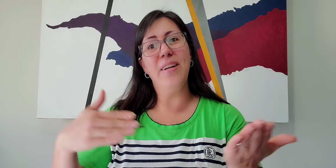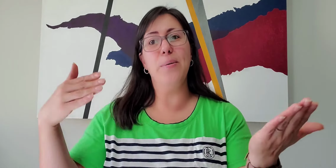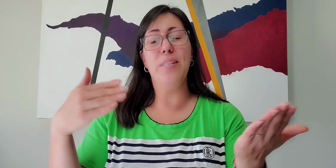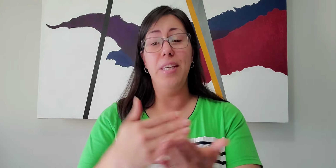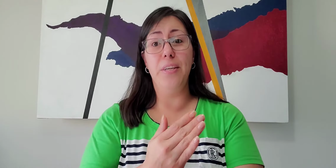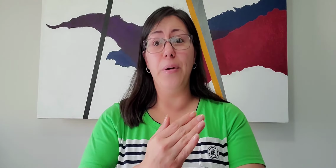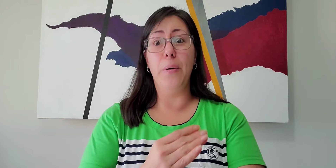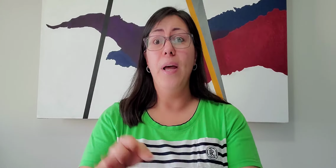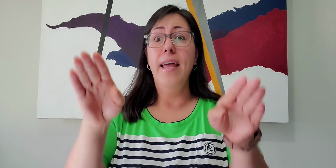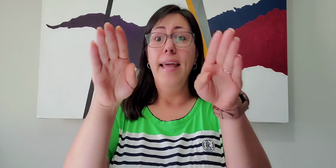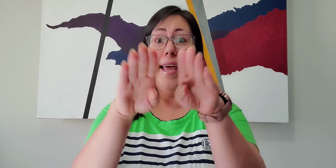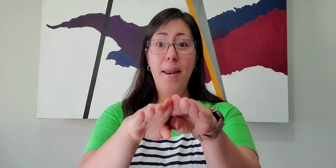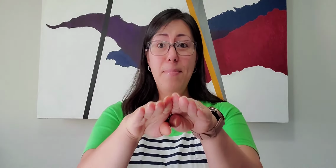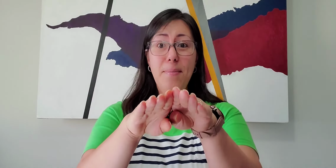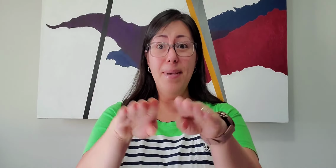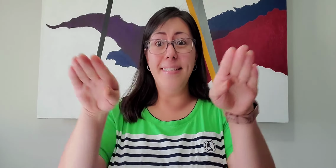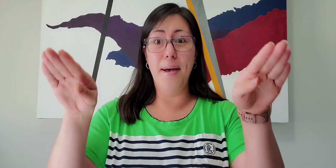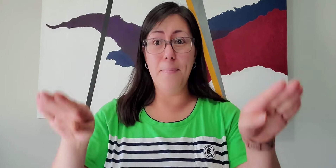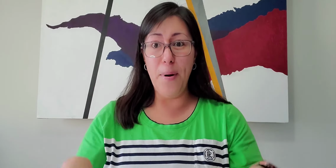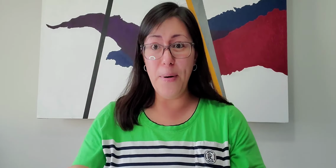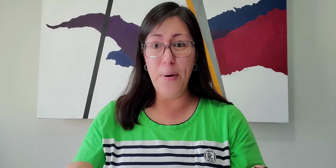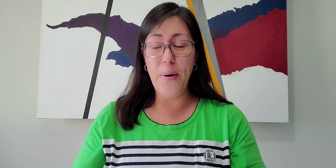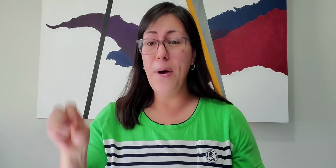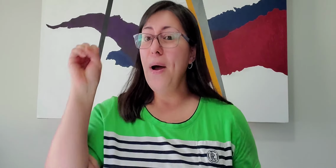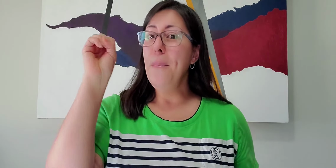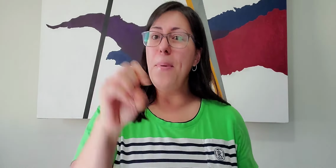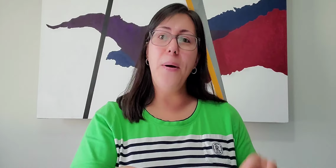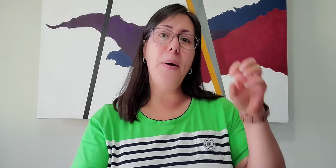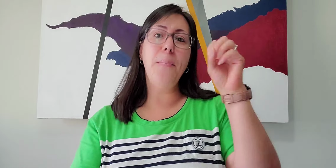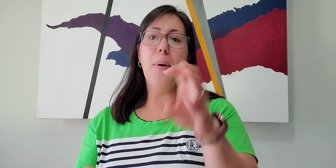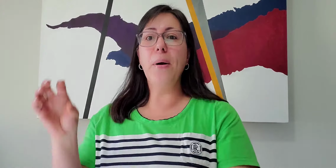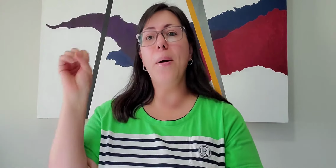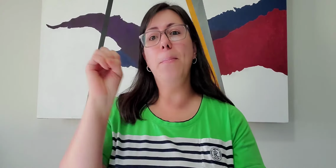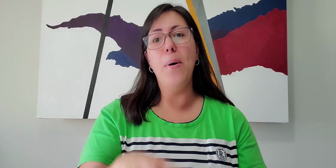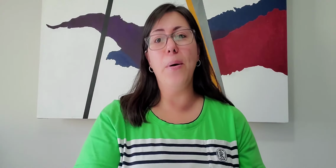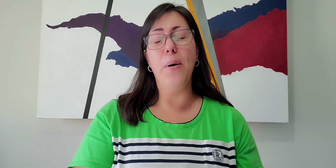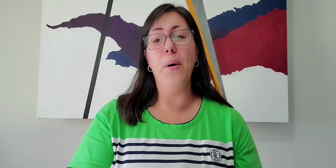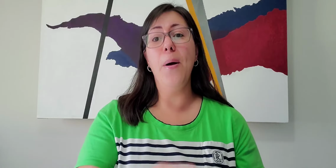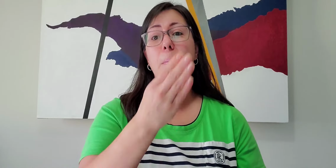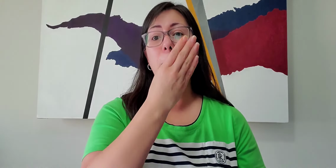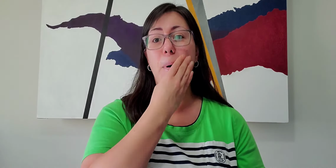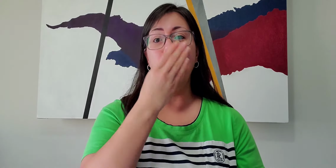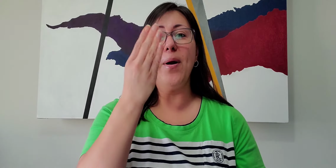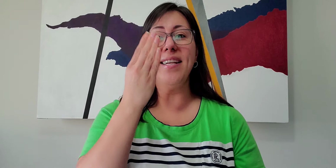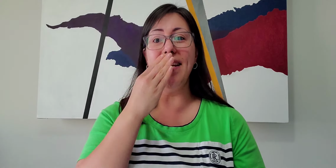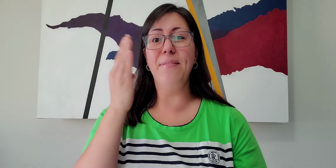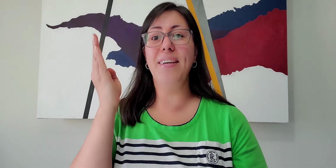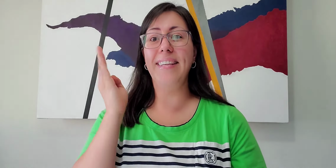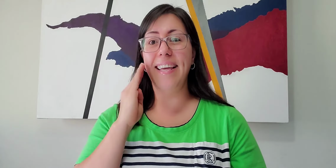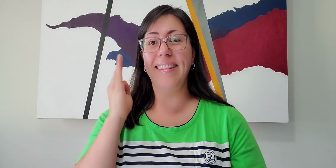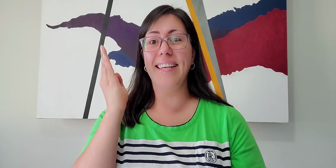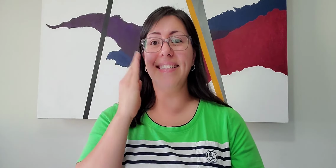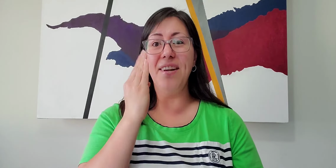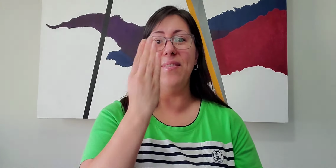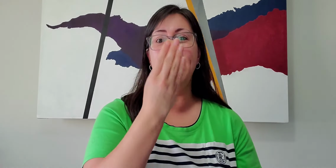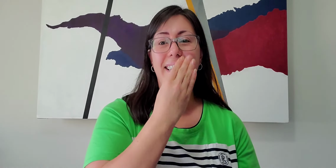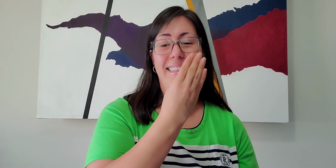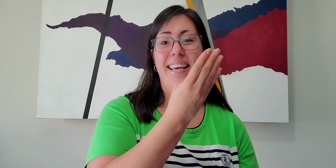cuchillo en mi mesa pongo pongo pongo pongo pongo la servilleta servilletas